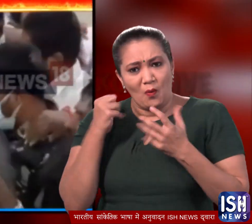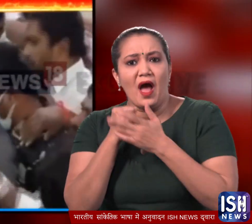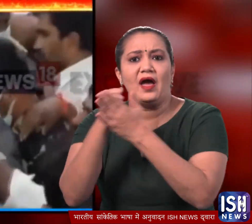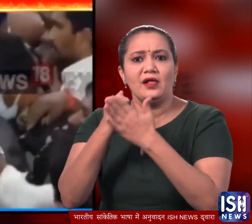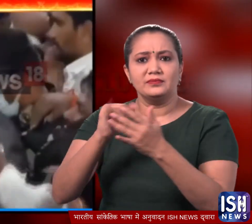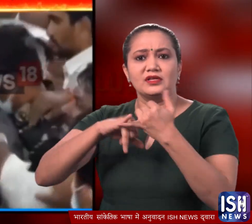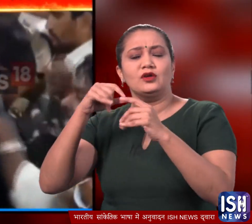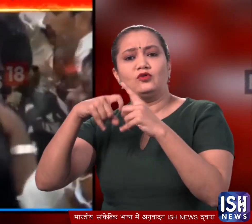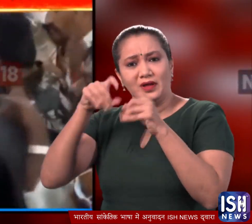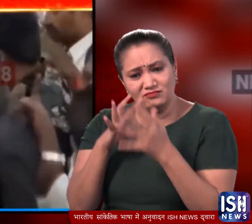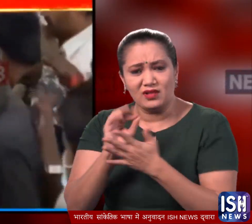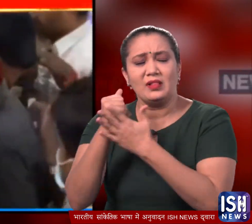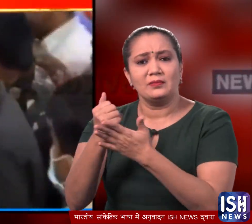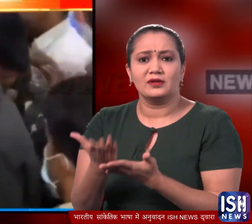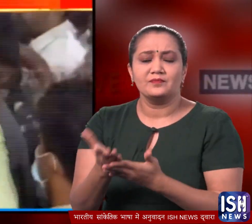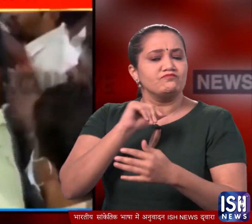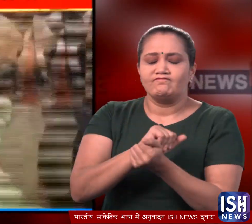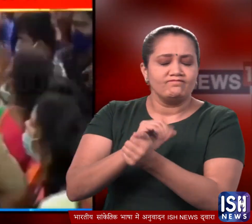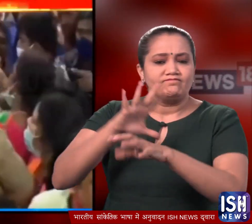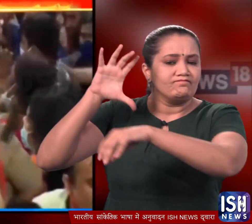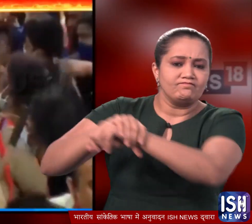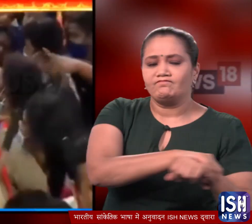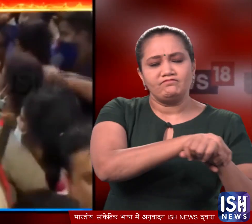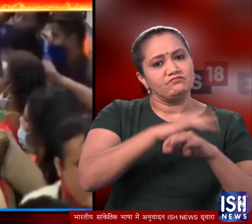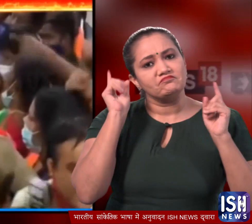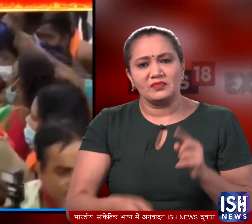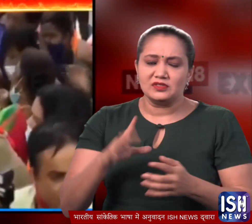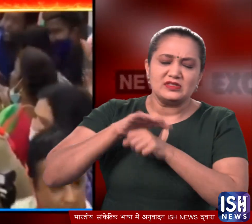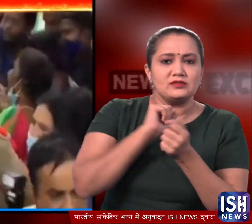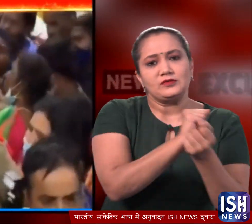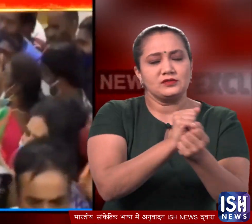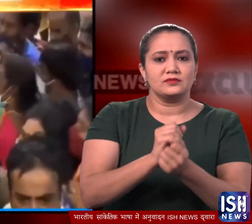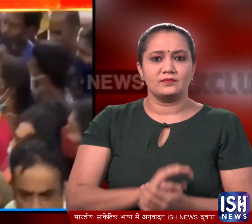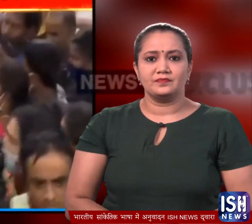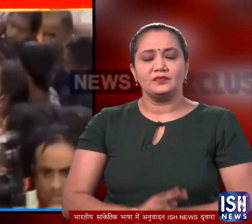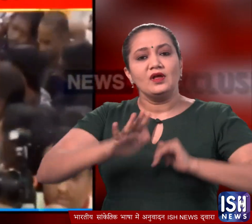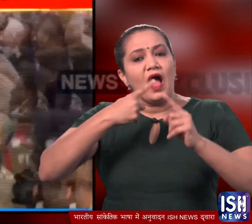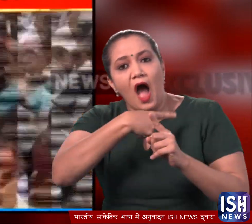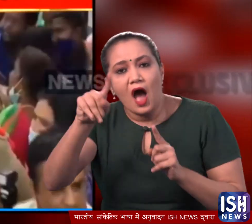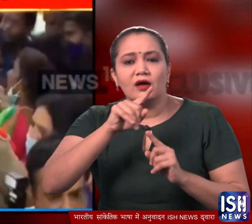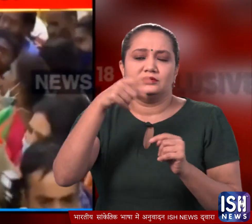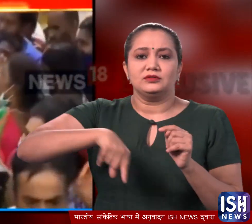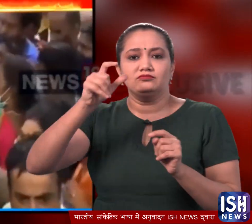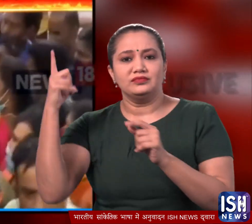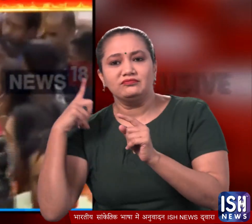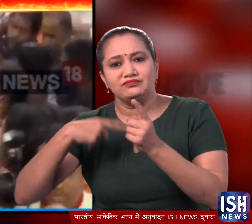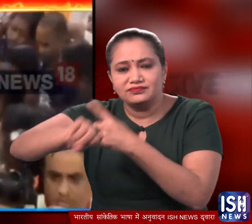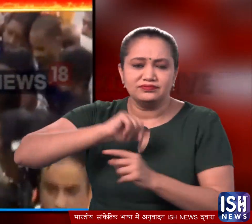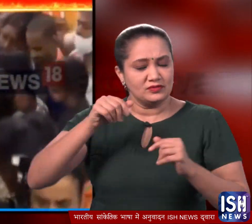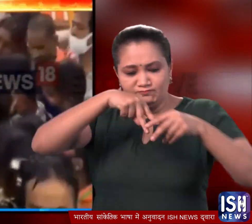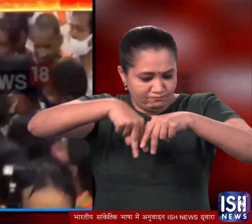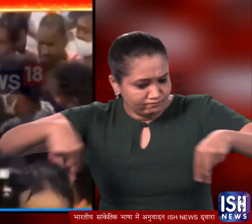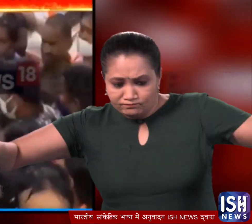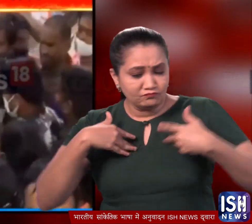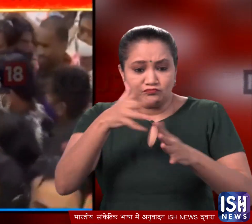उन्हें किसी तरह हिरासत में ले लिया और वहां से निकलने लगी, जिसके विरोध में पार्टी के कार्यकर्ता पुलिस के सामने खड़े हो गए। इस दौरान कुछ महिला